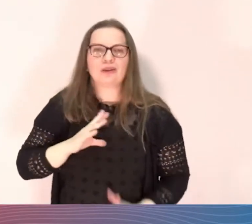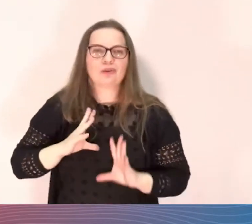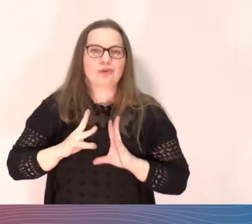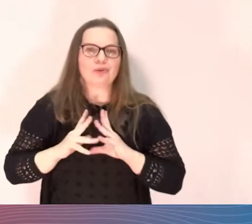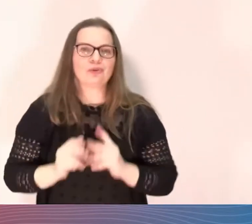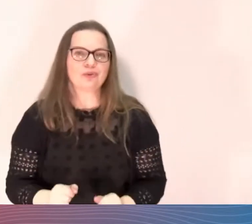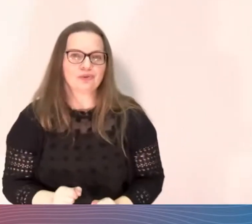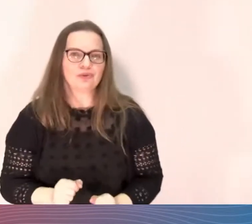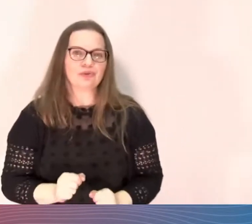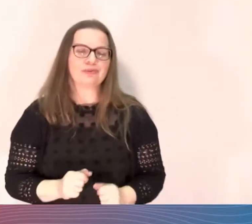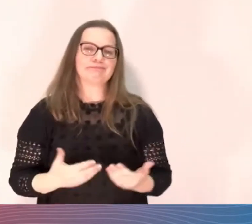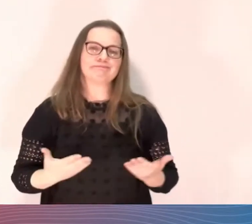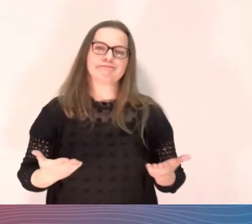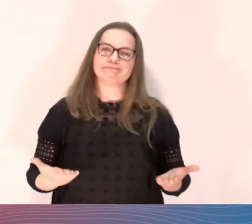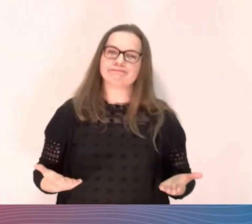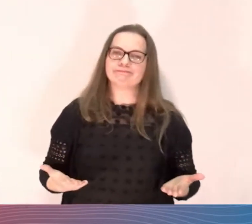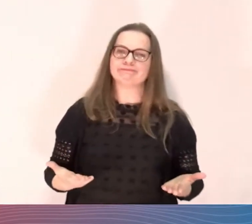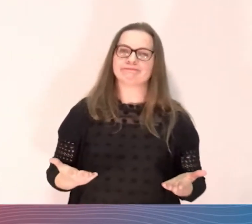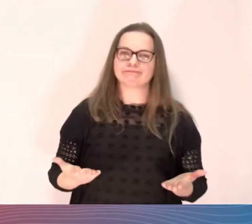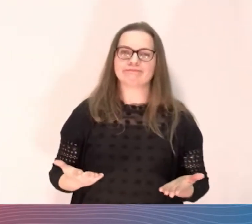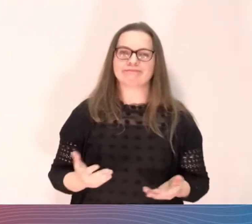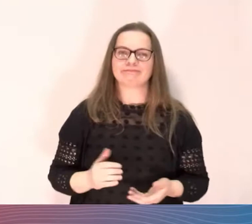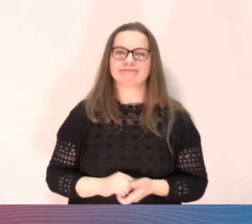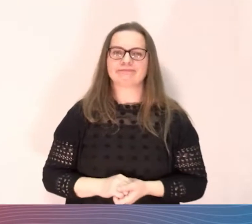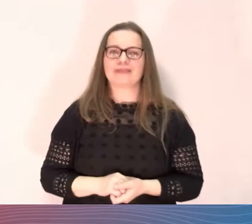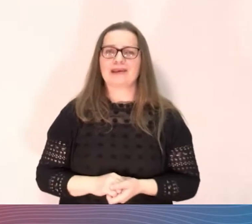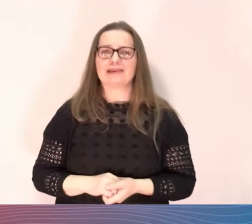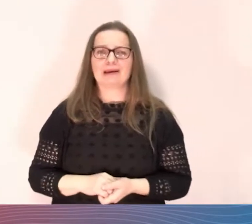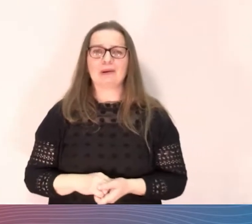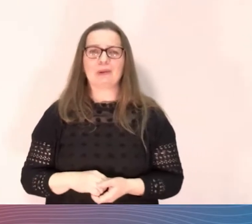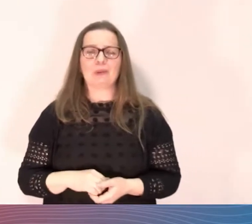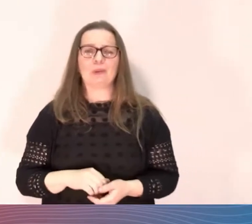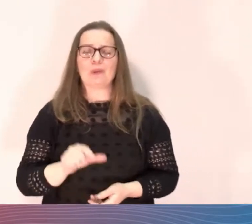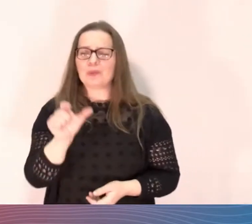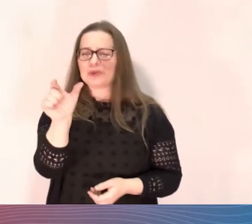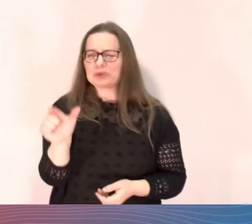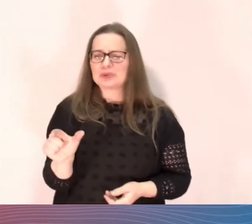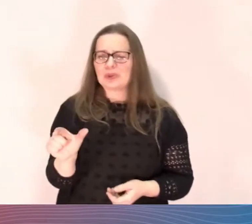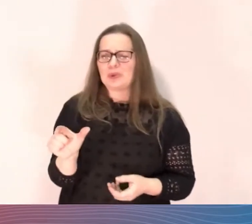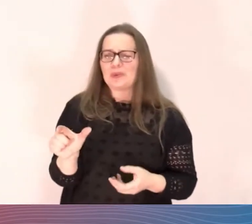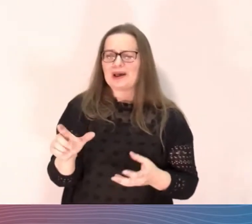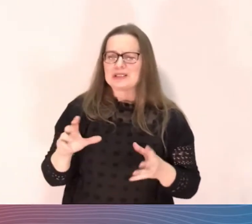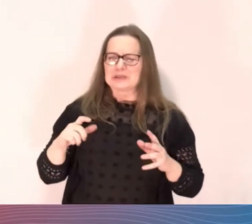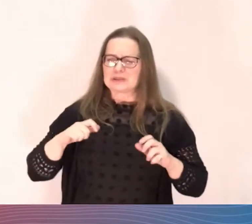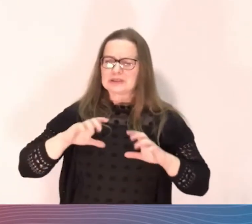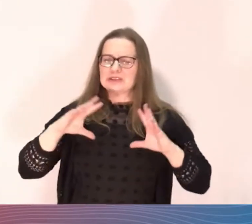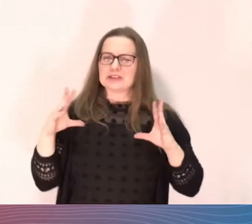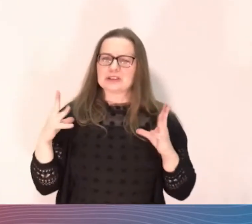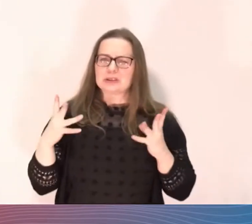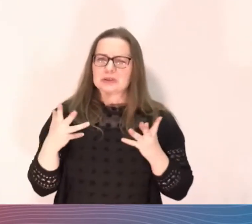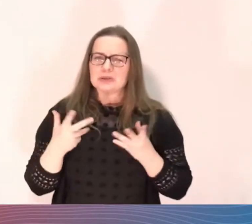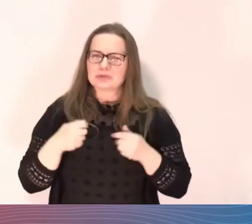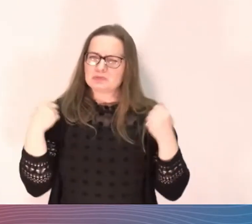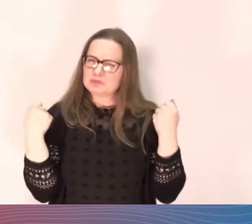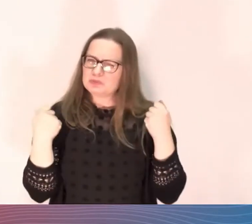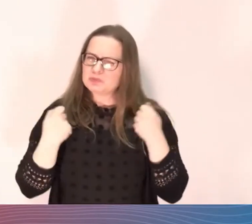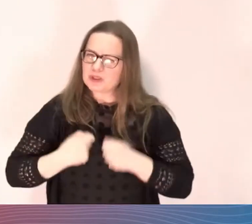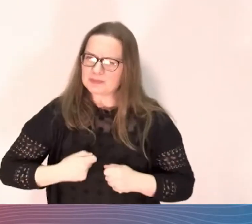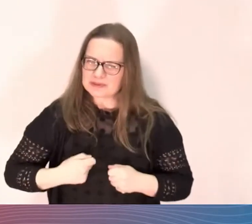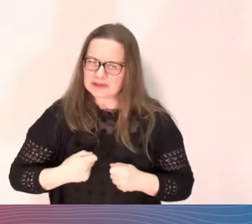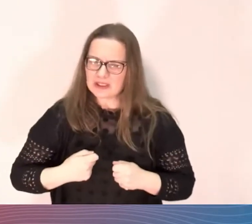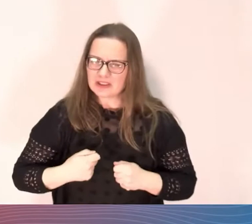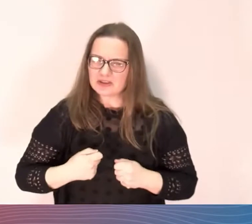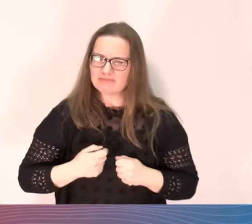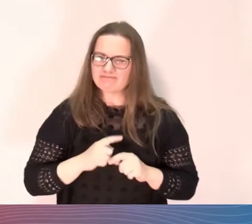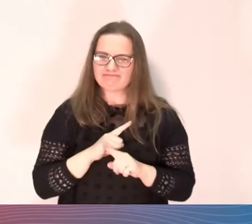Não é pelo que o homem quer, nem pelo seu esforço. Mas, irmãos, de